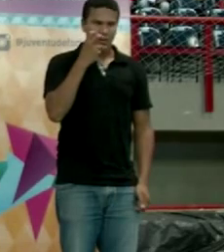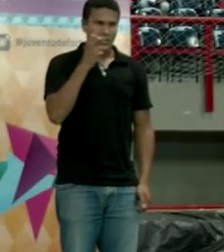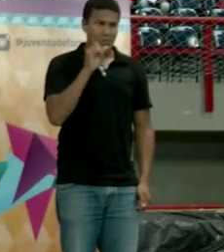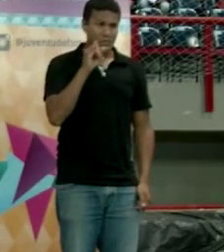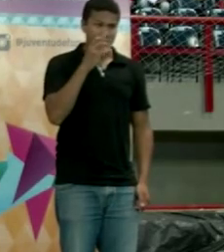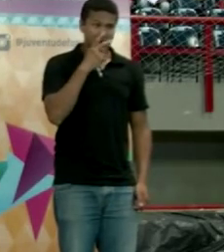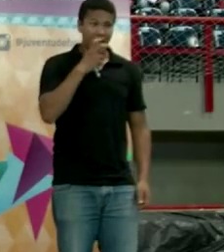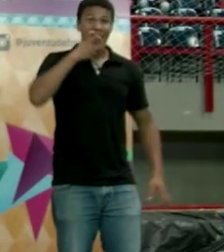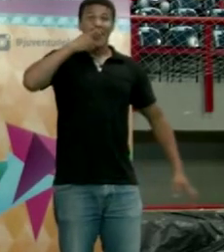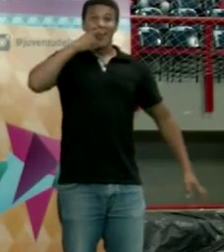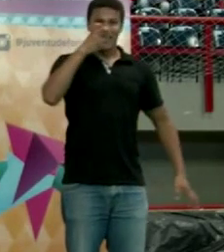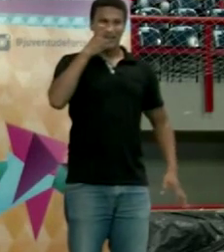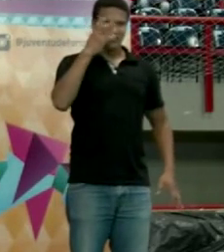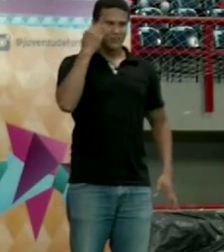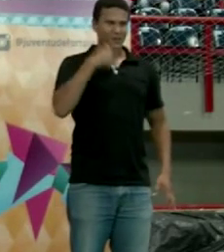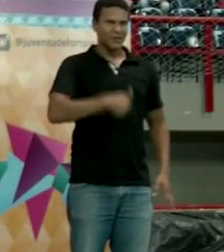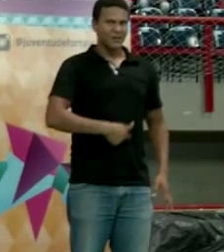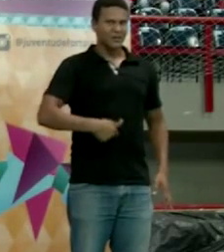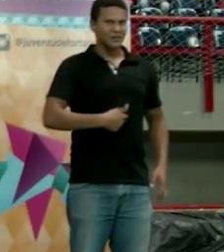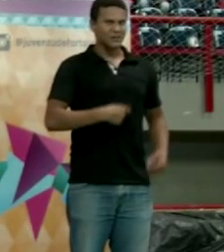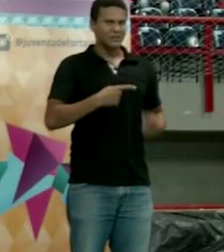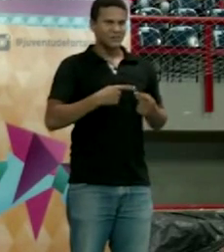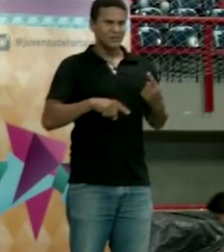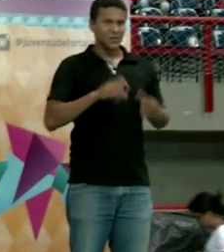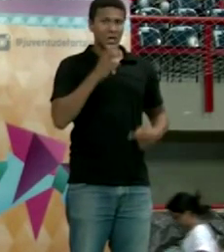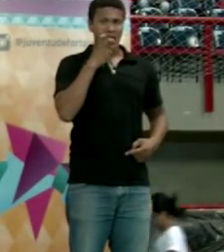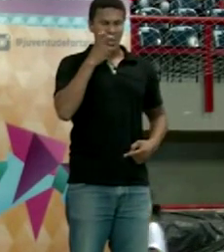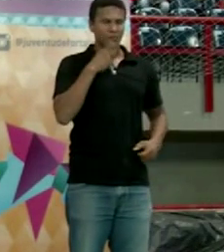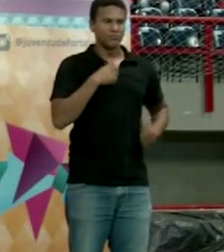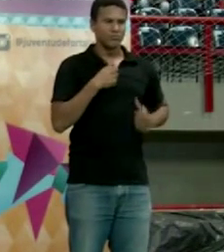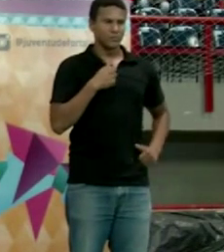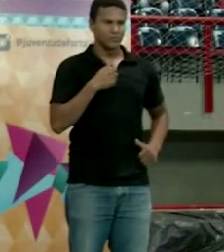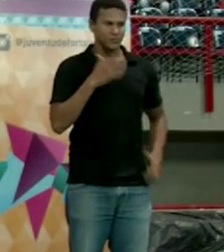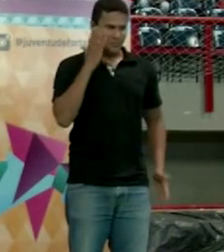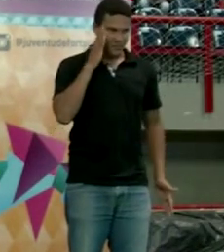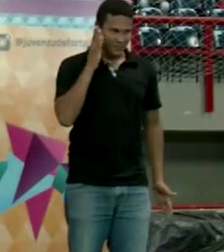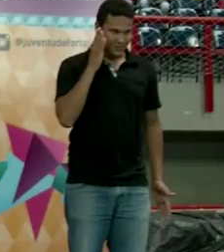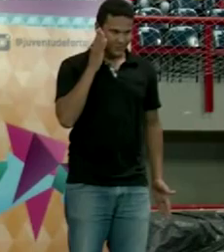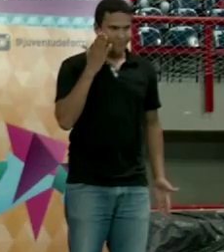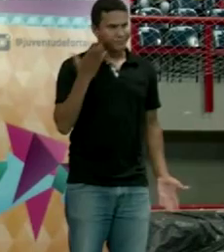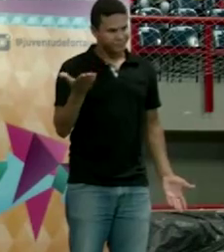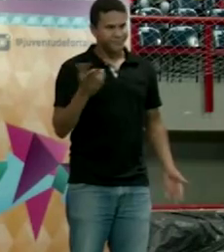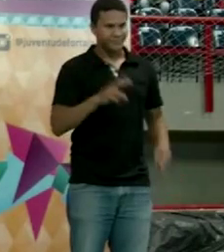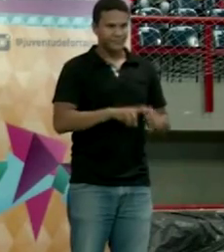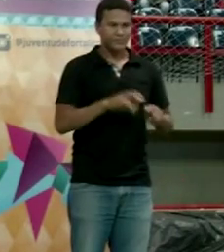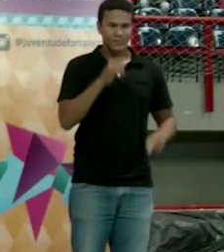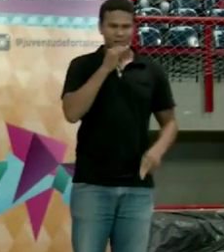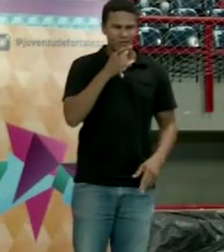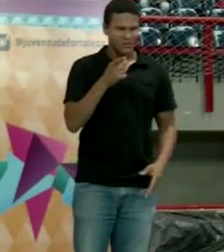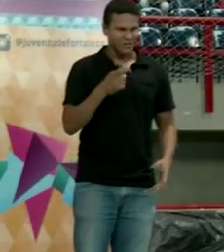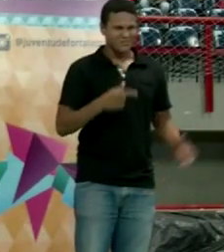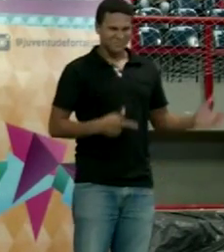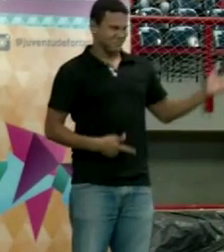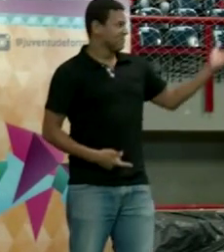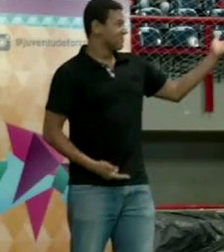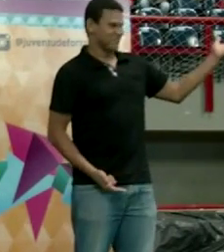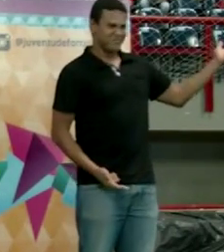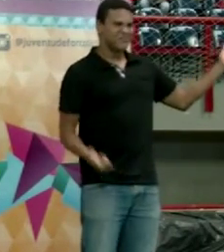de barriga, você sabe, né? Então, esta cena é ou não é